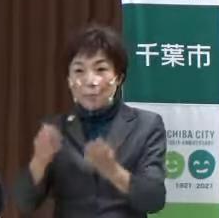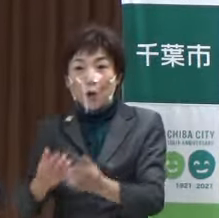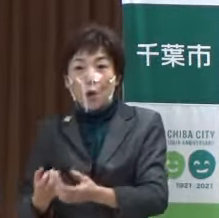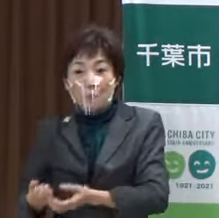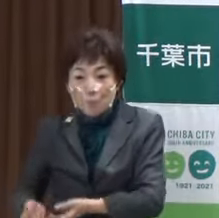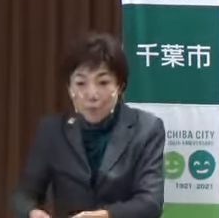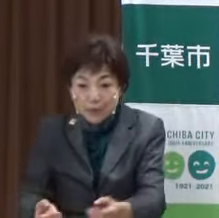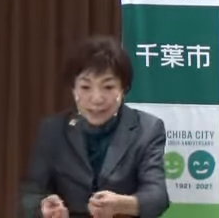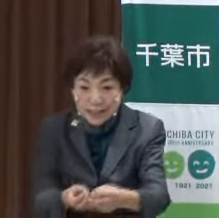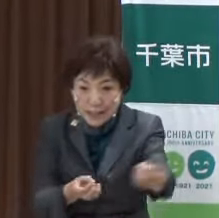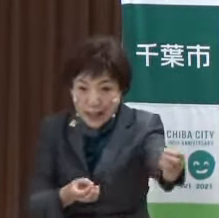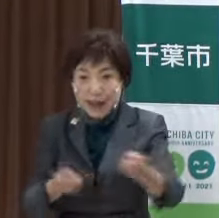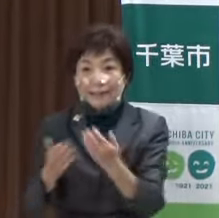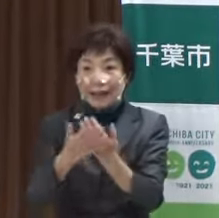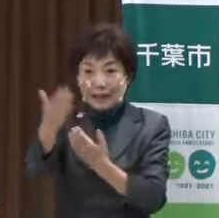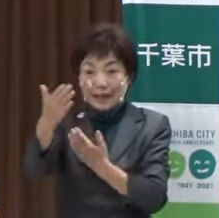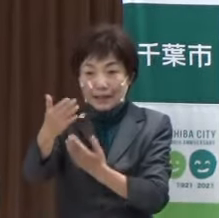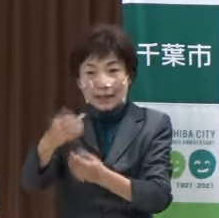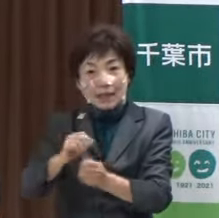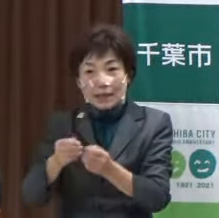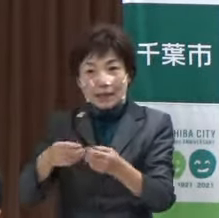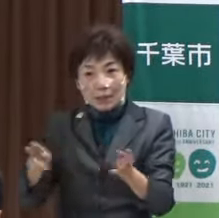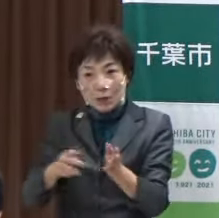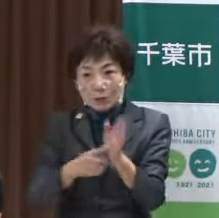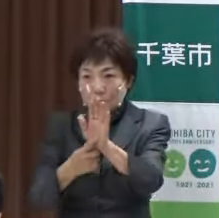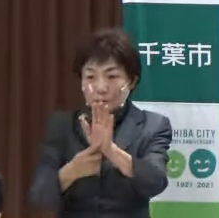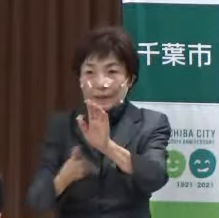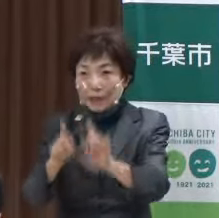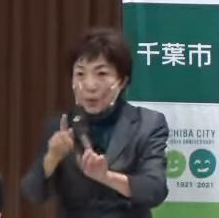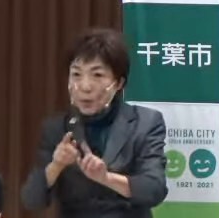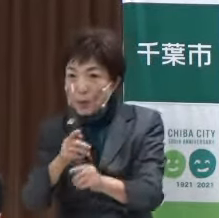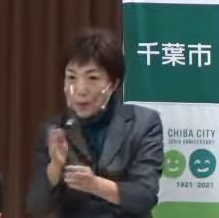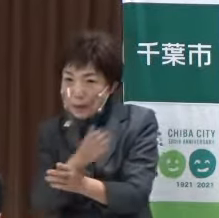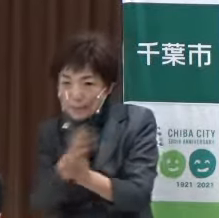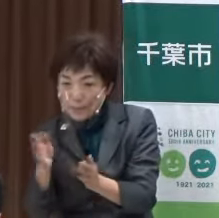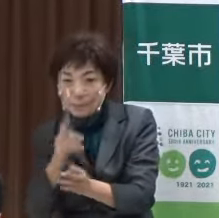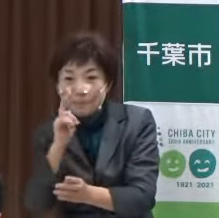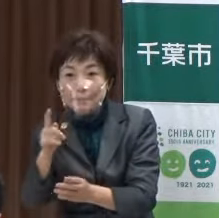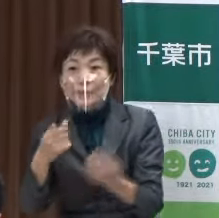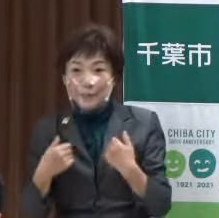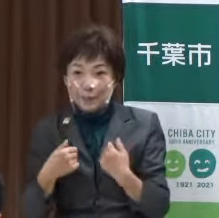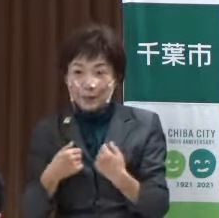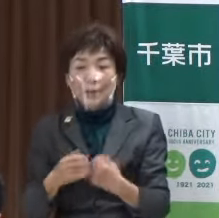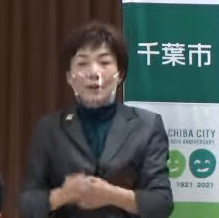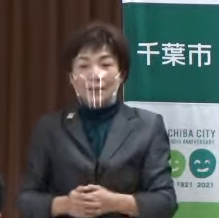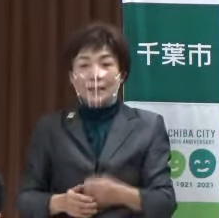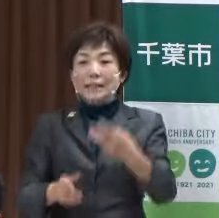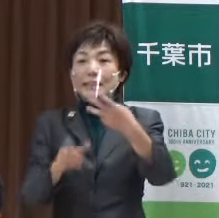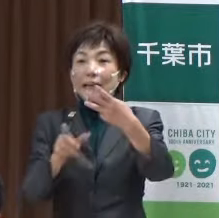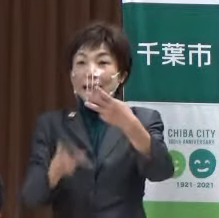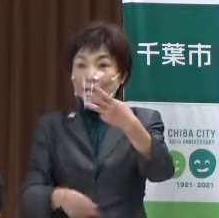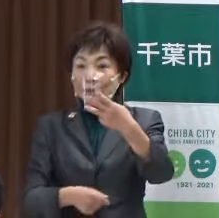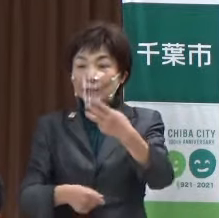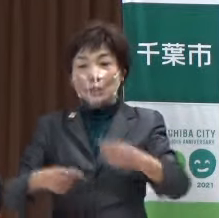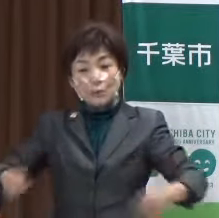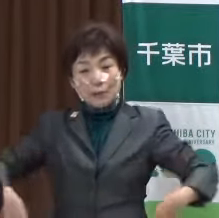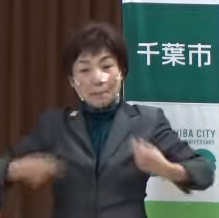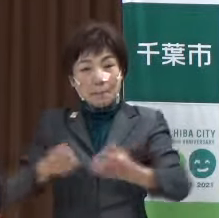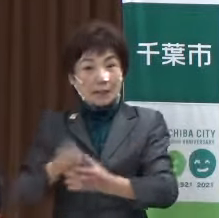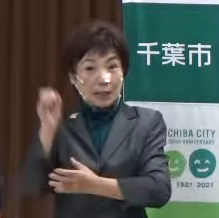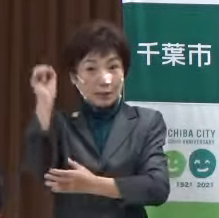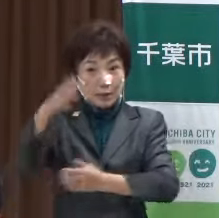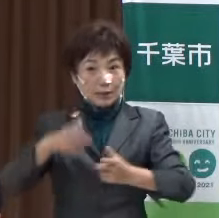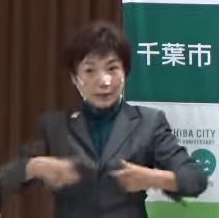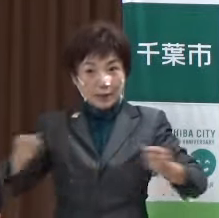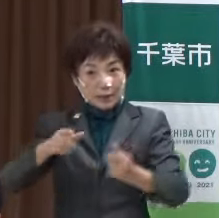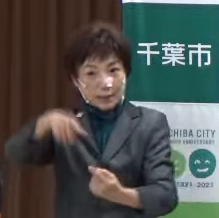この辺りは緊急事態宣言などに極めながら検査している高度投資の状況を考えます。3月に、車椅子バスケットボール